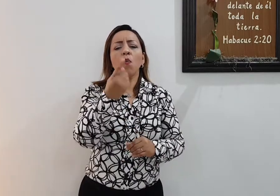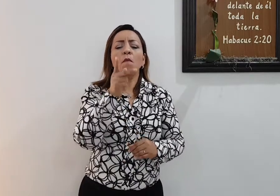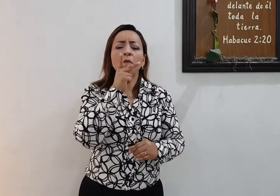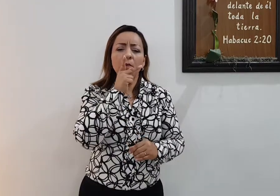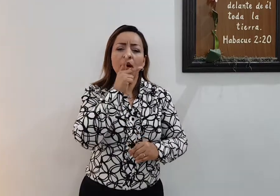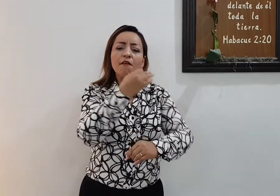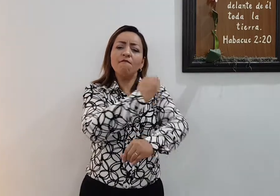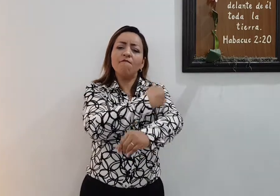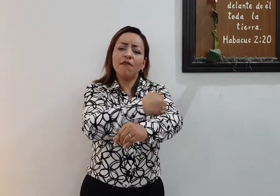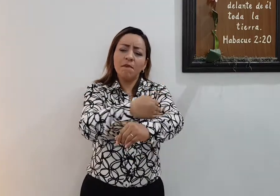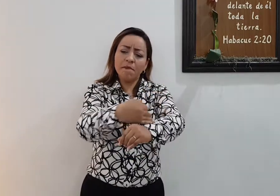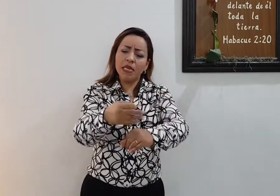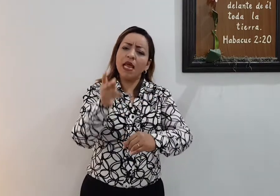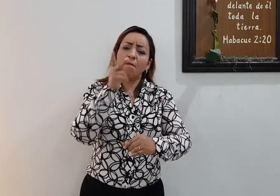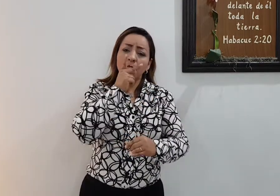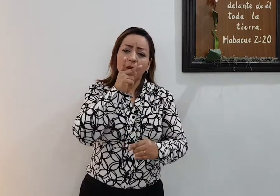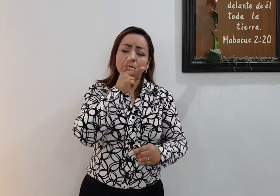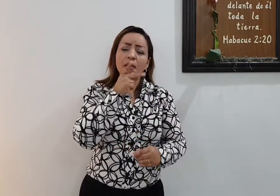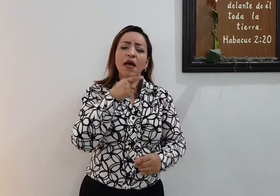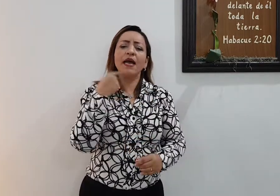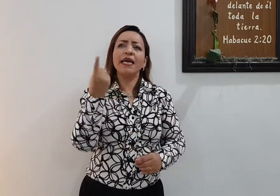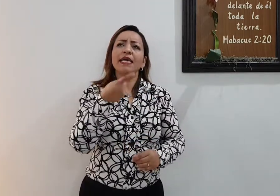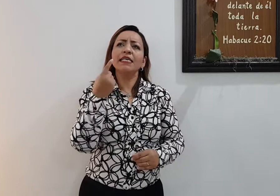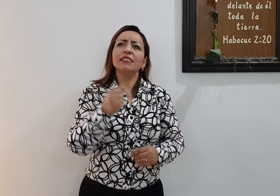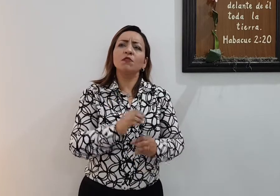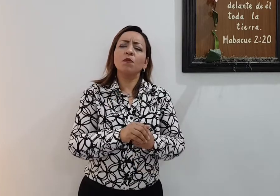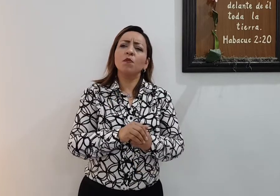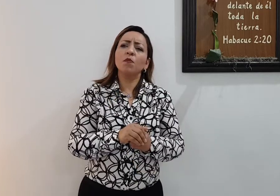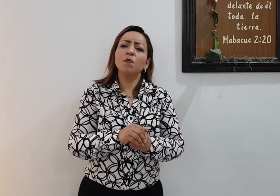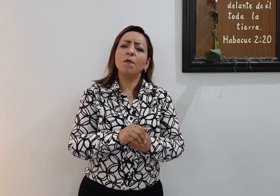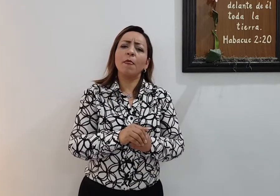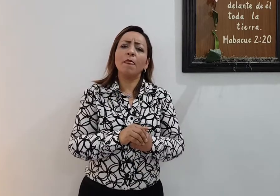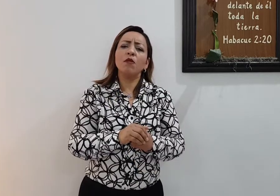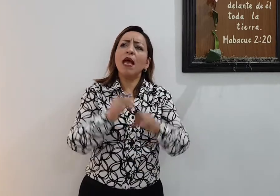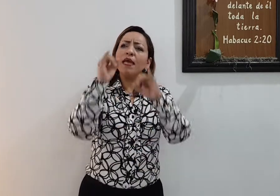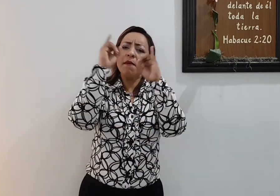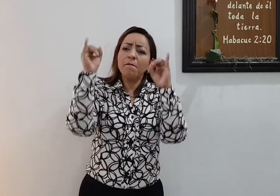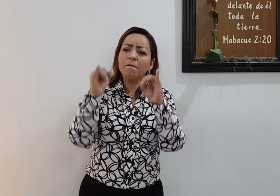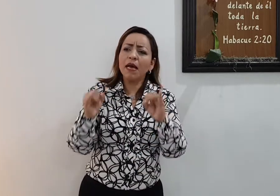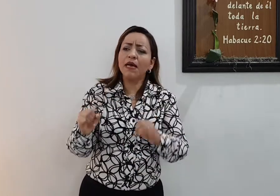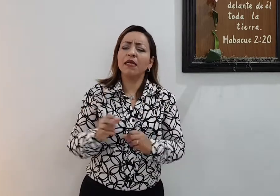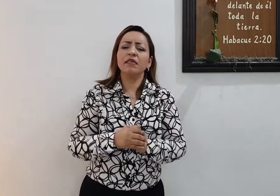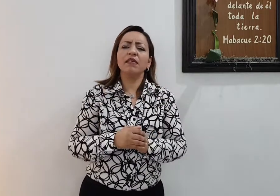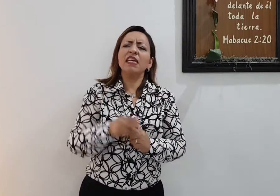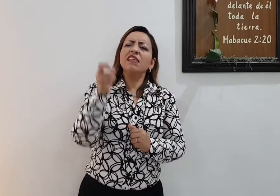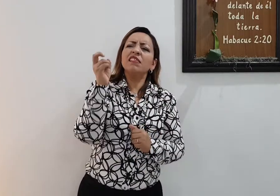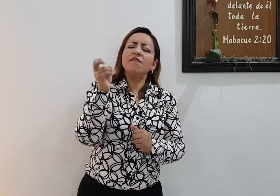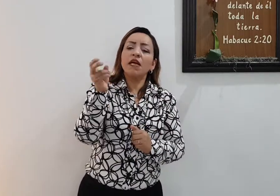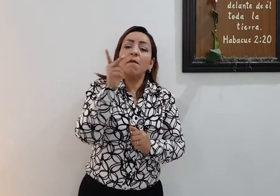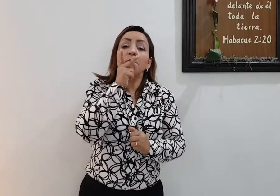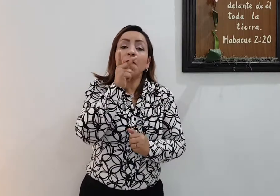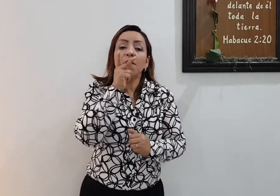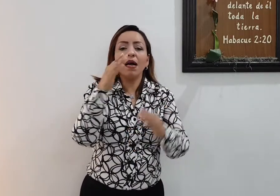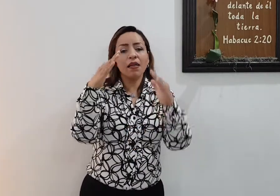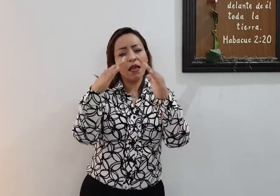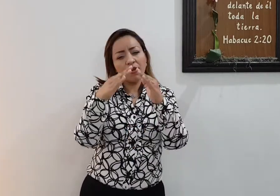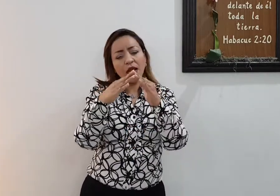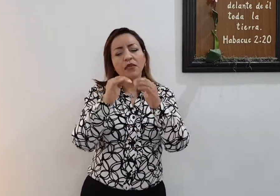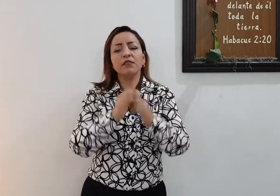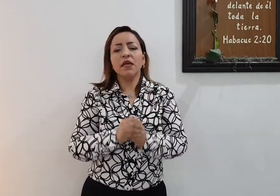qué? Porque el papá es símbolo de protección, es símbolo de provisión, es símbolo de